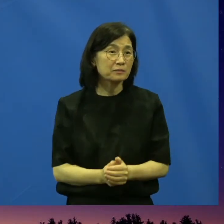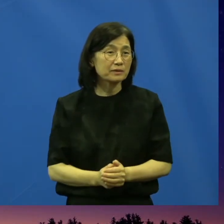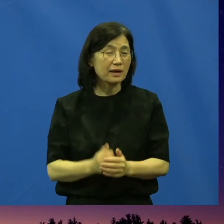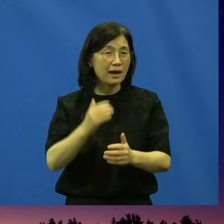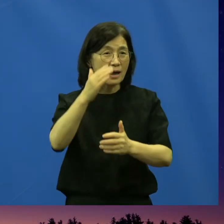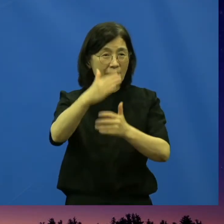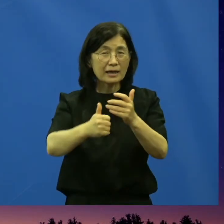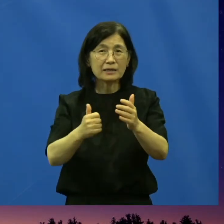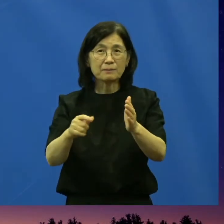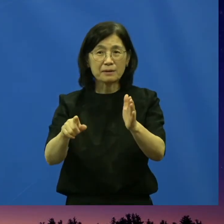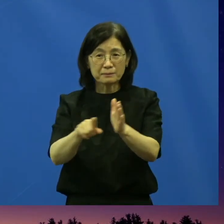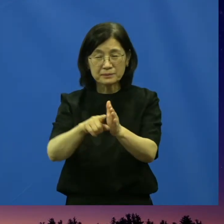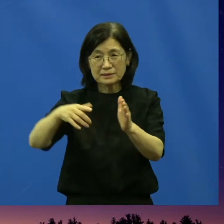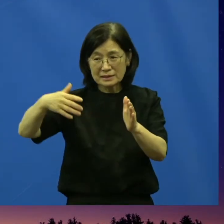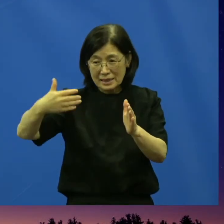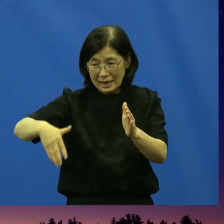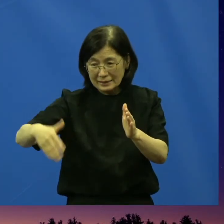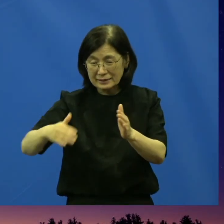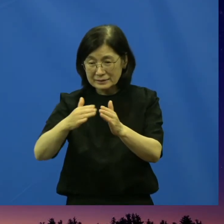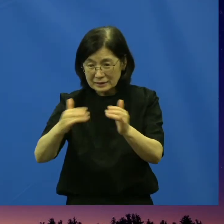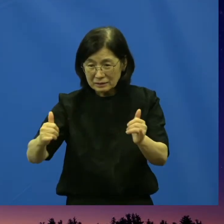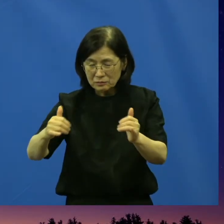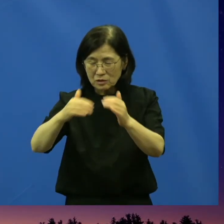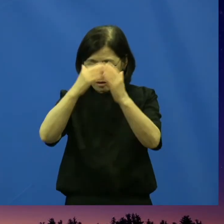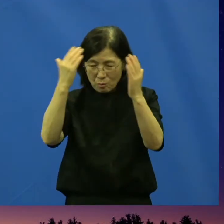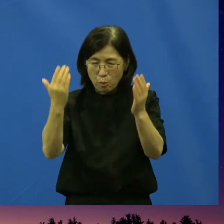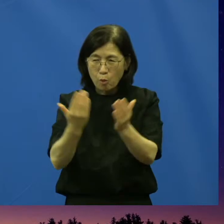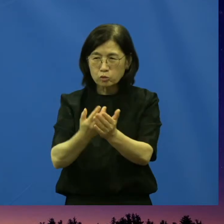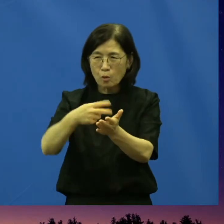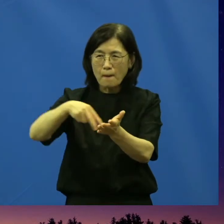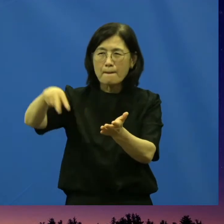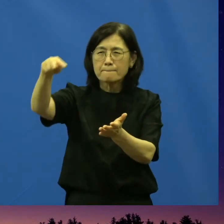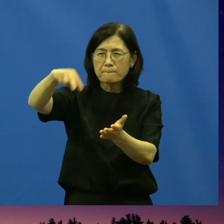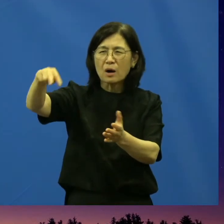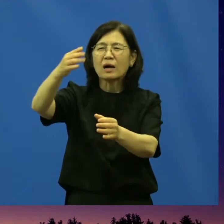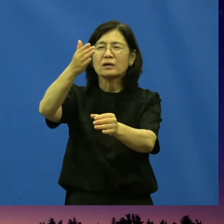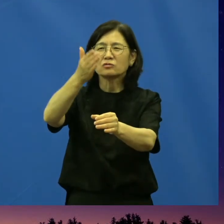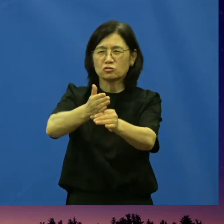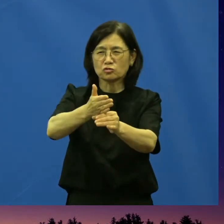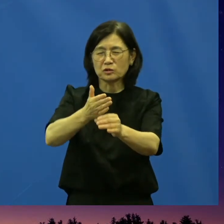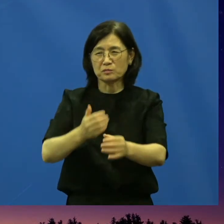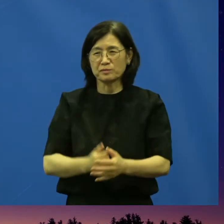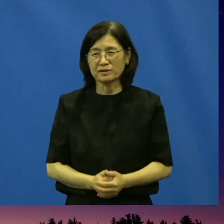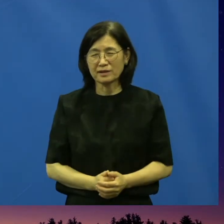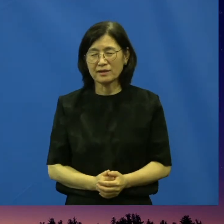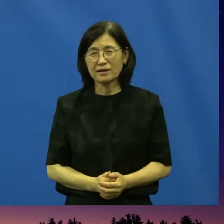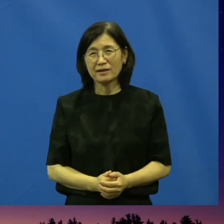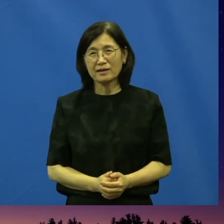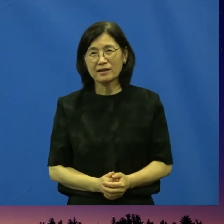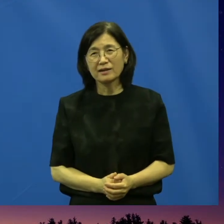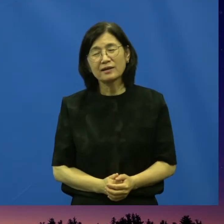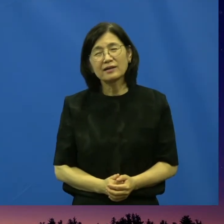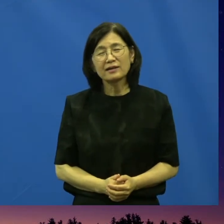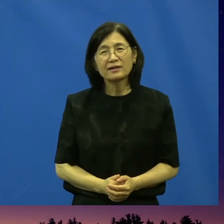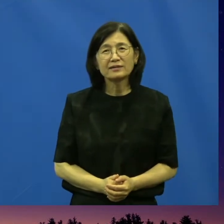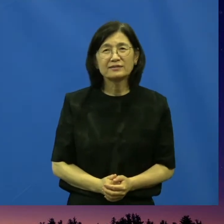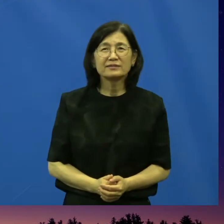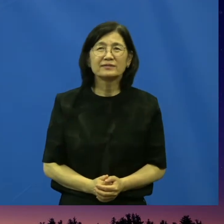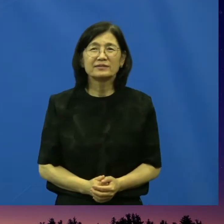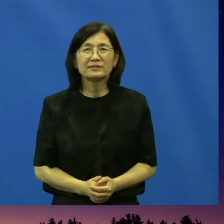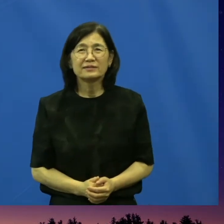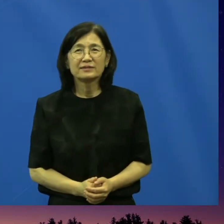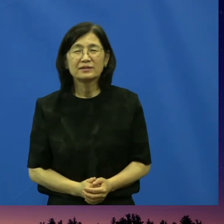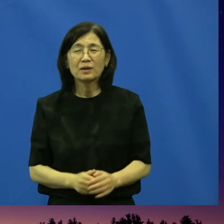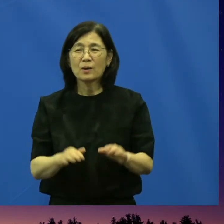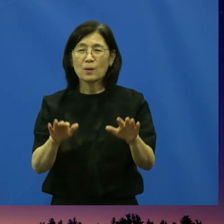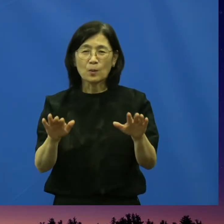안에 살아가지 않는 사람들은 모두가 방황 중이에요. 방황. 볼 거 없어요. 원더링이에요. 오늘